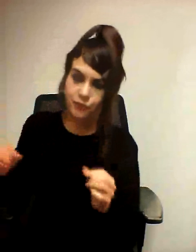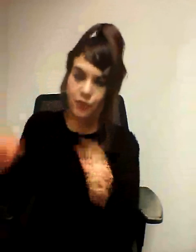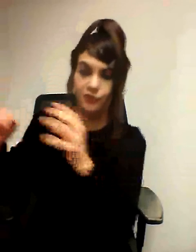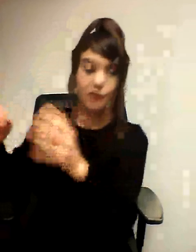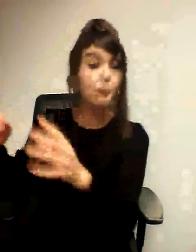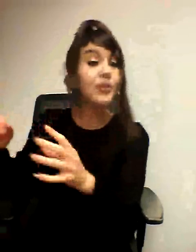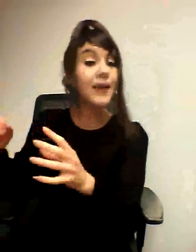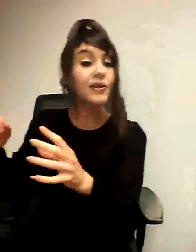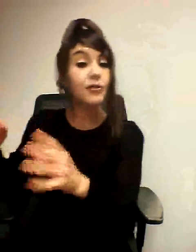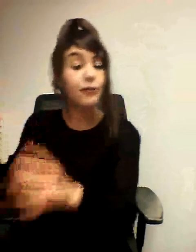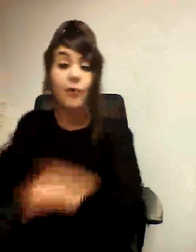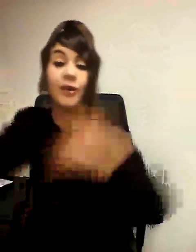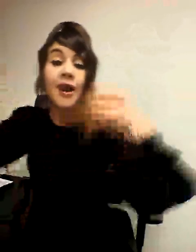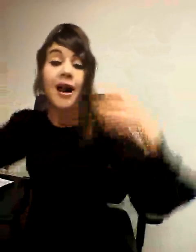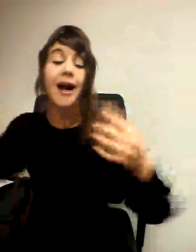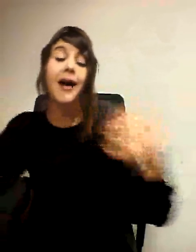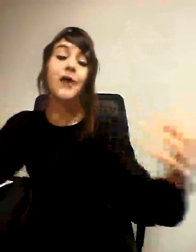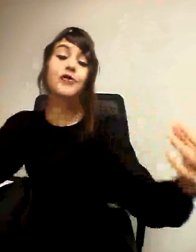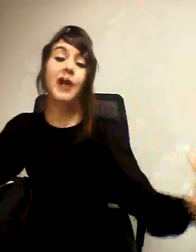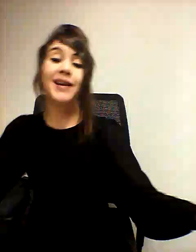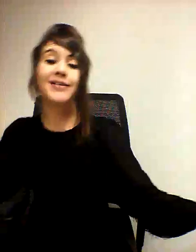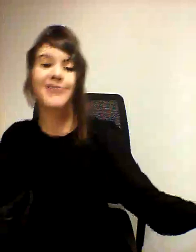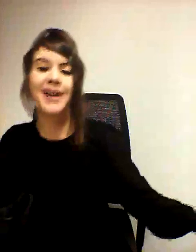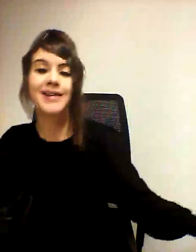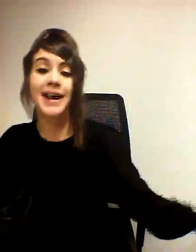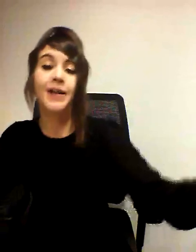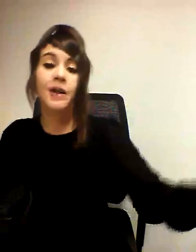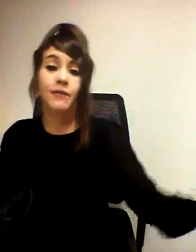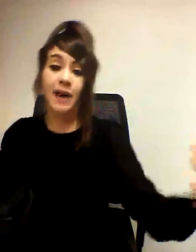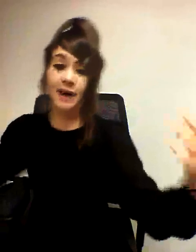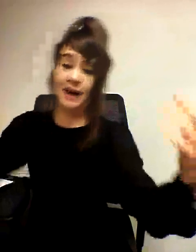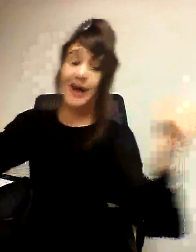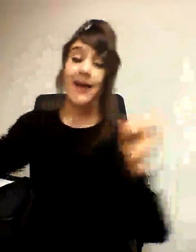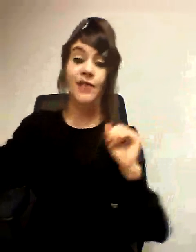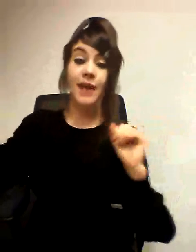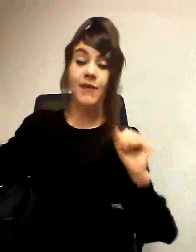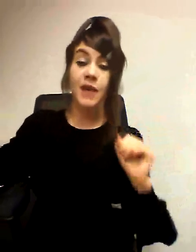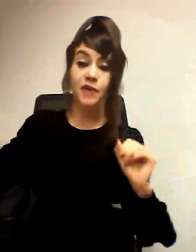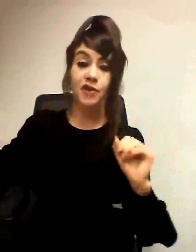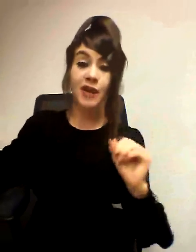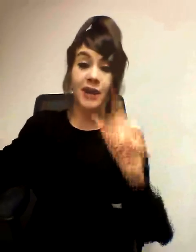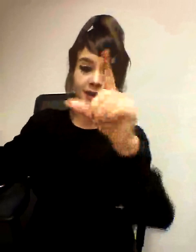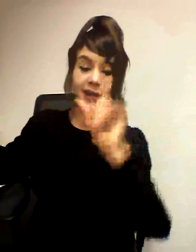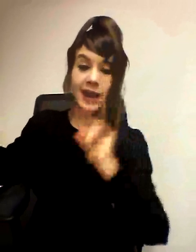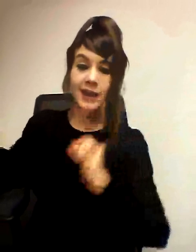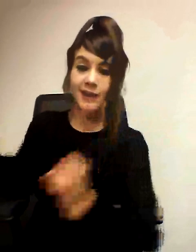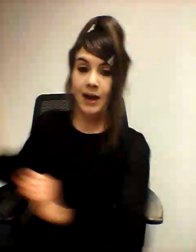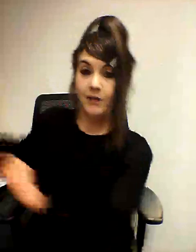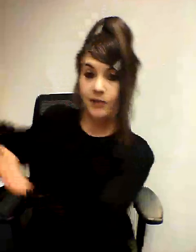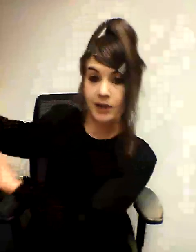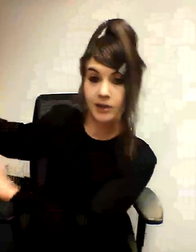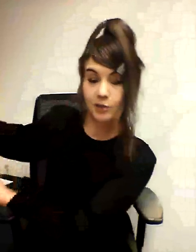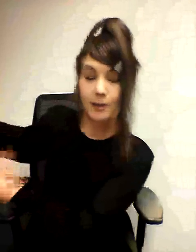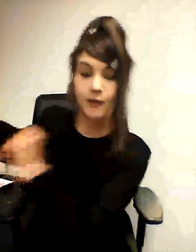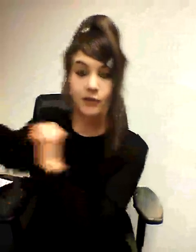vormen, transporteiwit te vormen, uit te scheiden naar daar waar eiwitten aanwezig zijn. Jij laat eiwitten in jouw